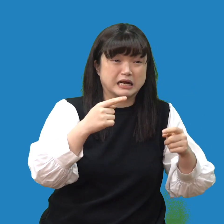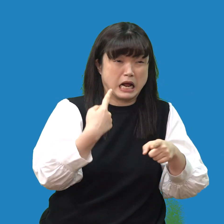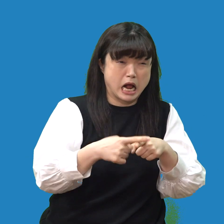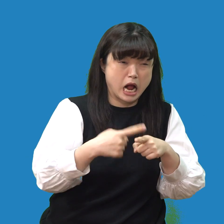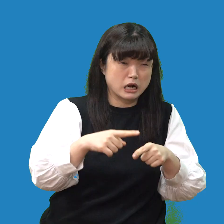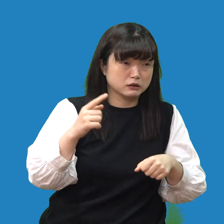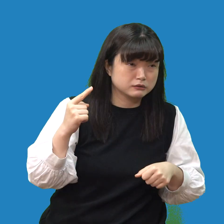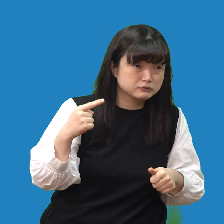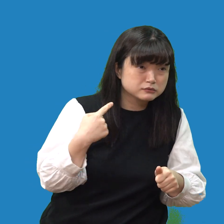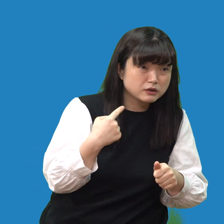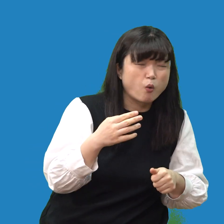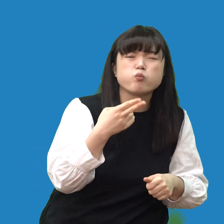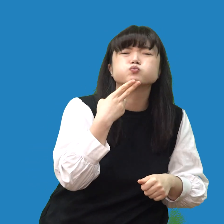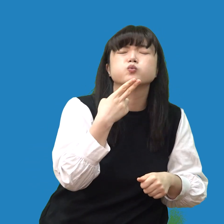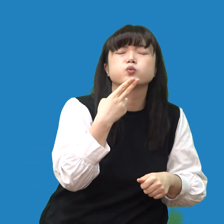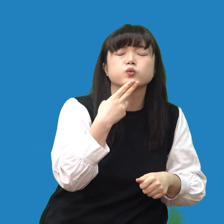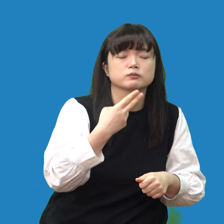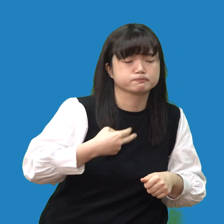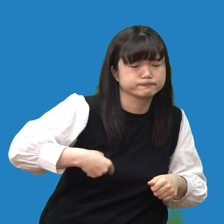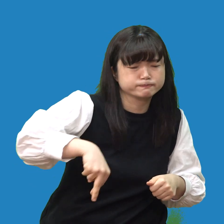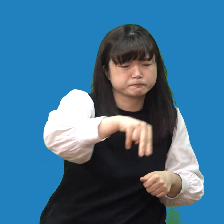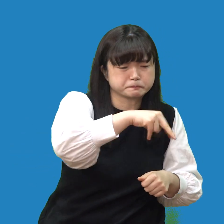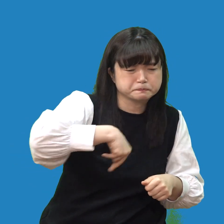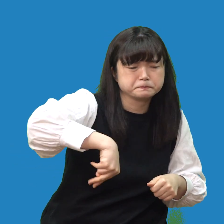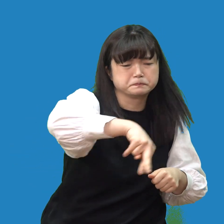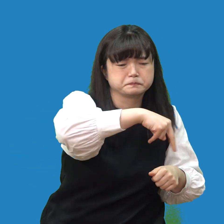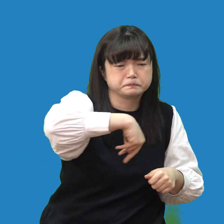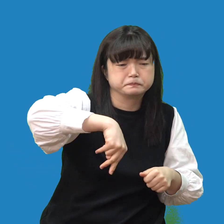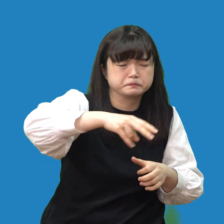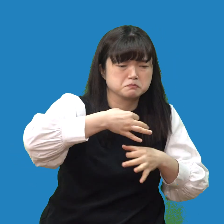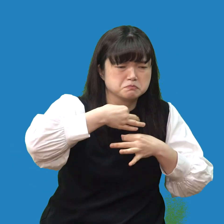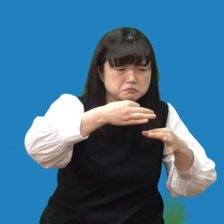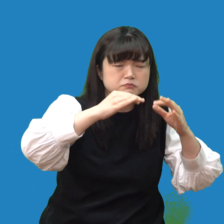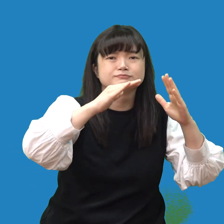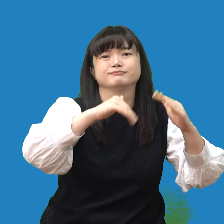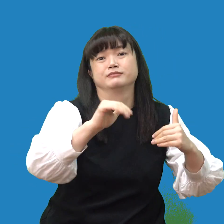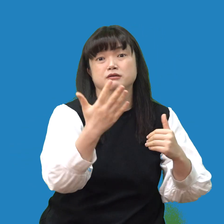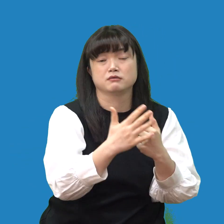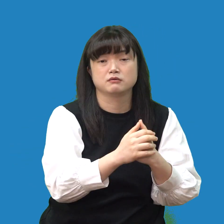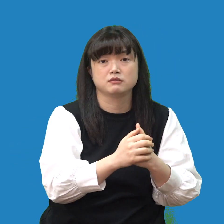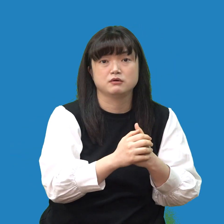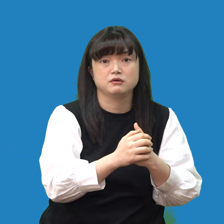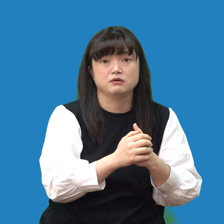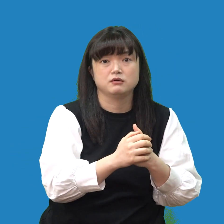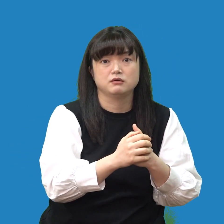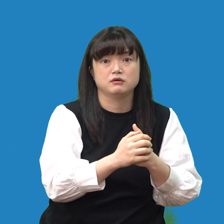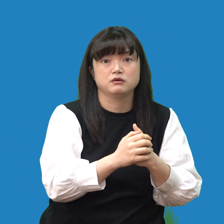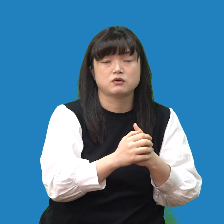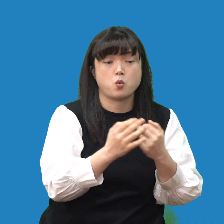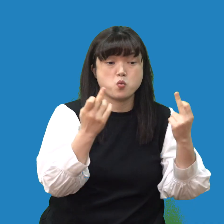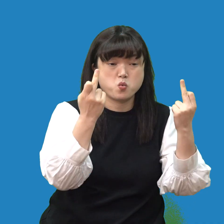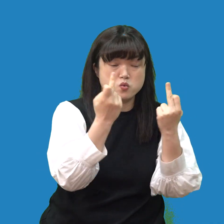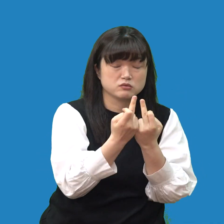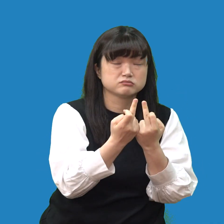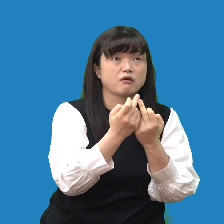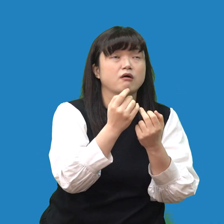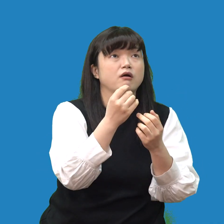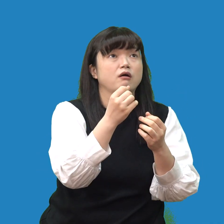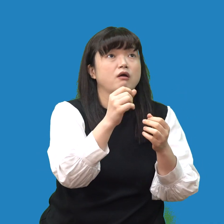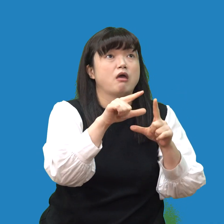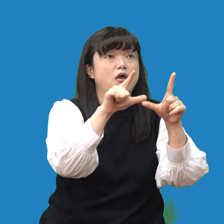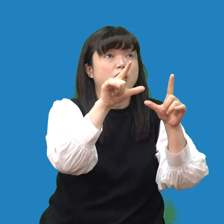칼 한 번 쓰지 않고 그냥 돌면서 무너뜨립니다. 아얄론 골짜기에서는 태양이 멈추고